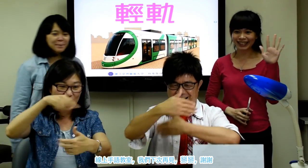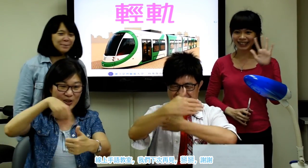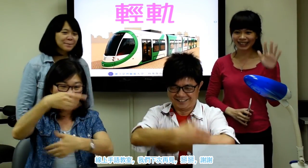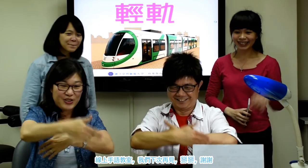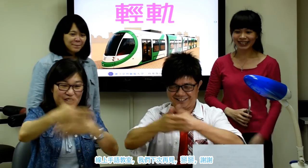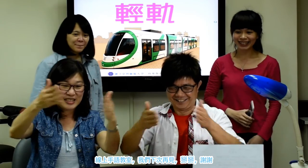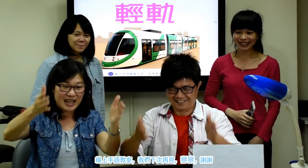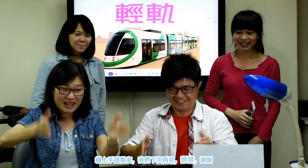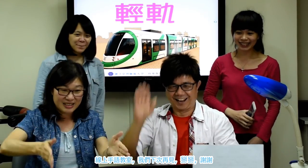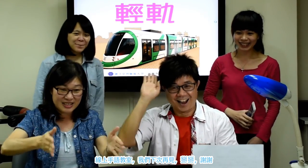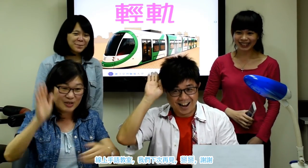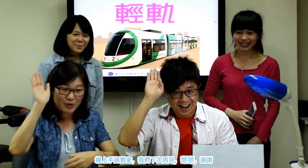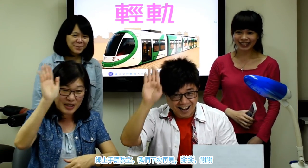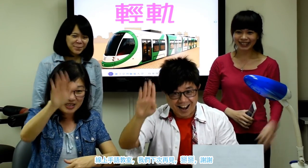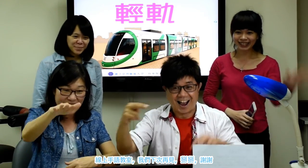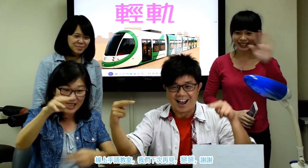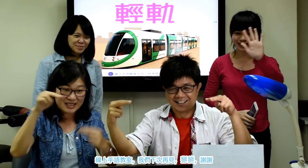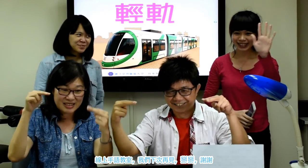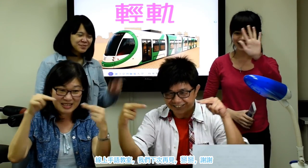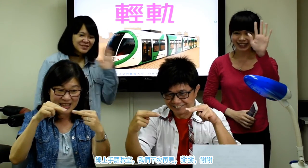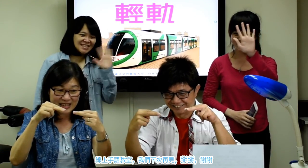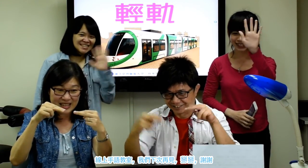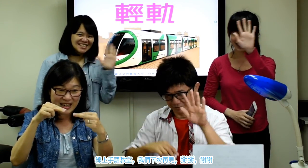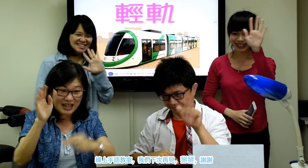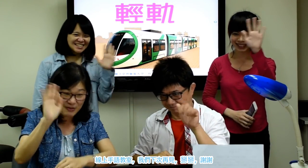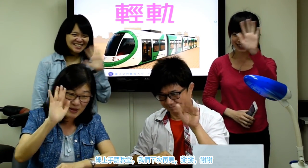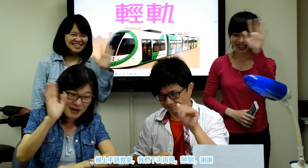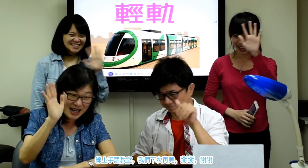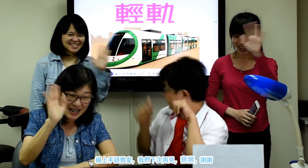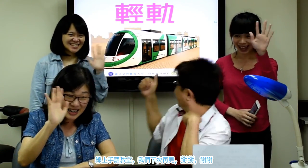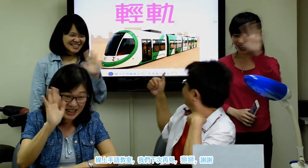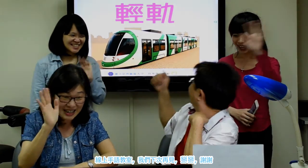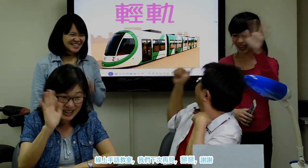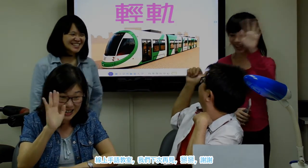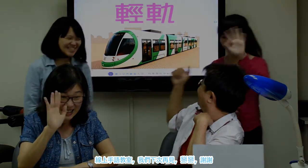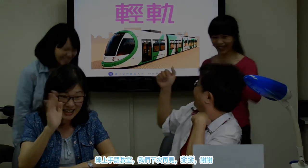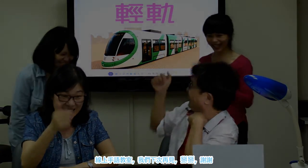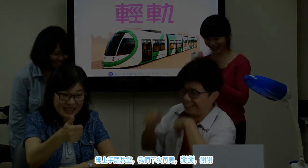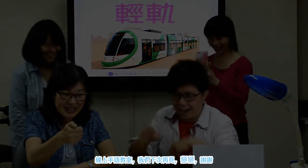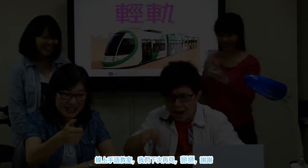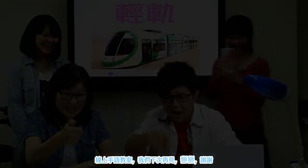语教室，我们下次再见，拜拜，谢谢。